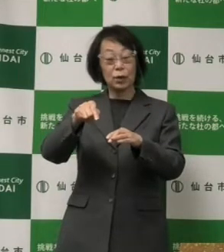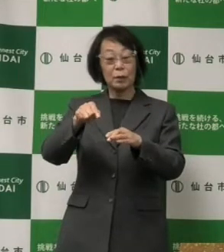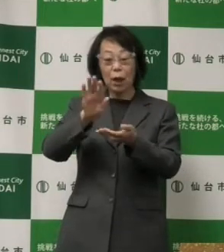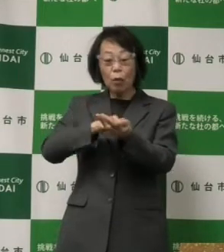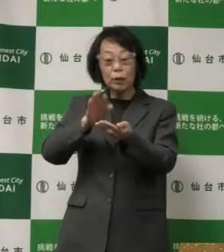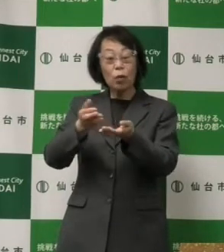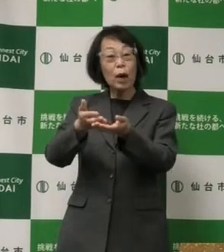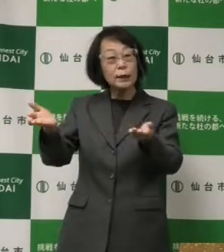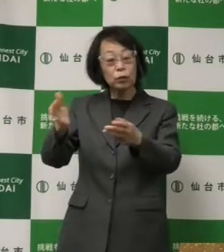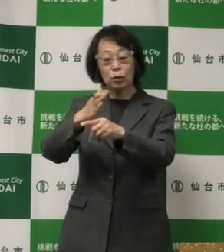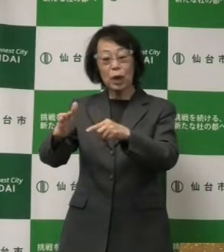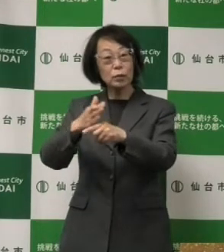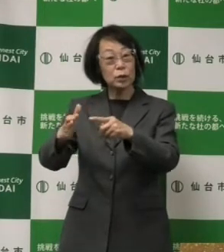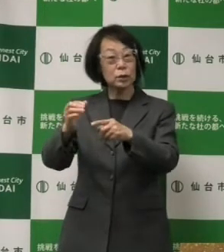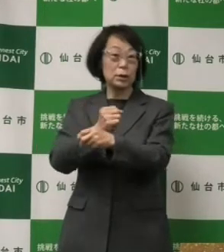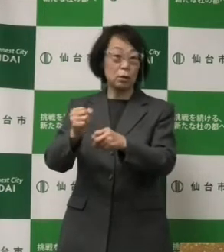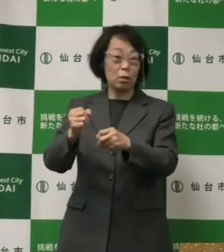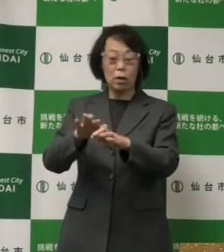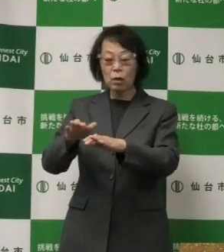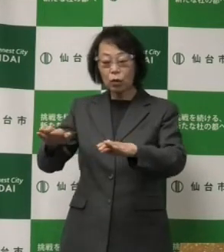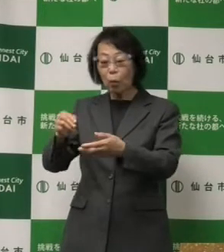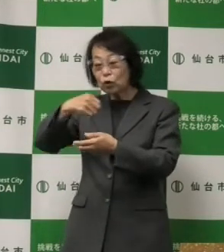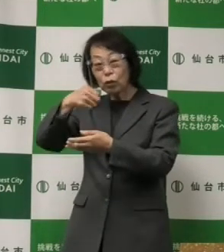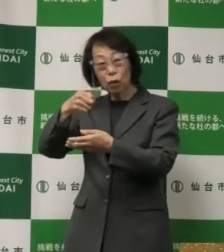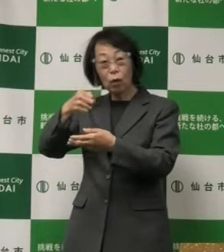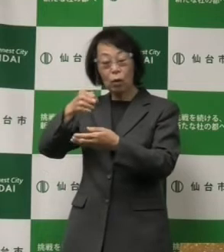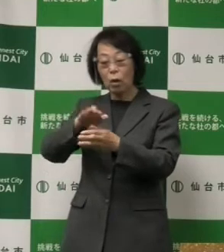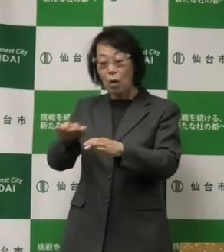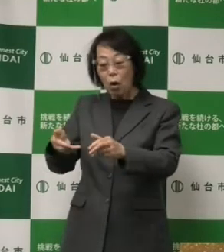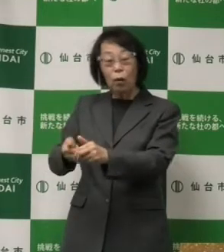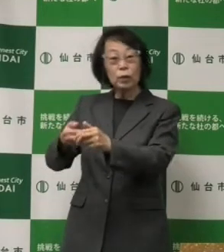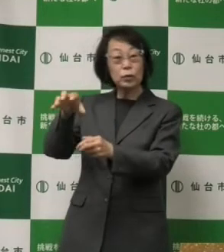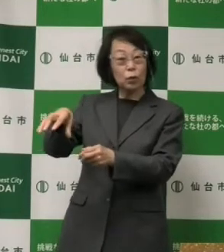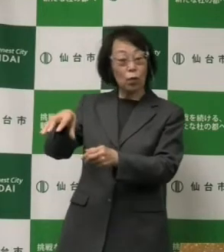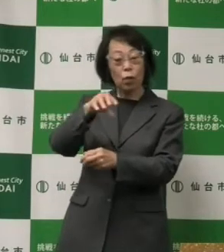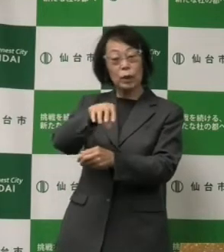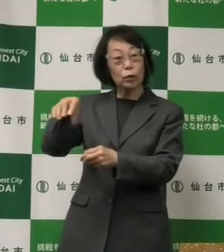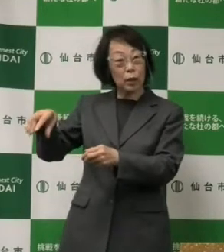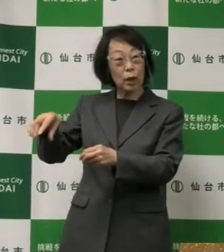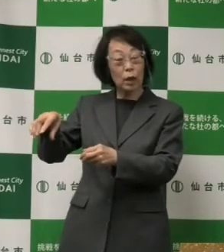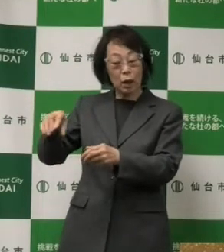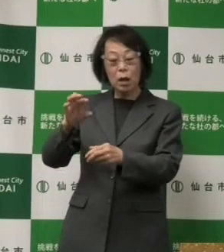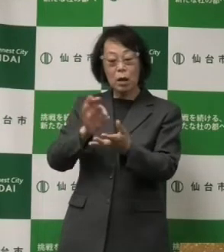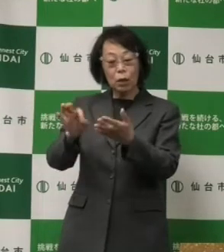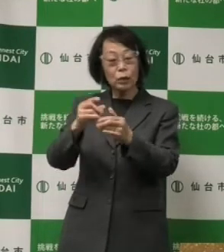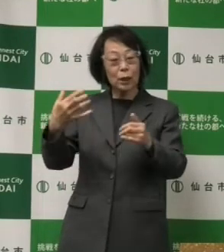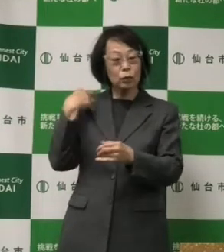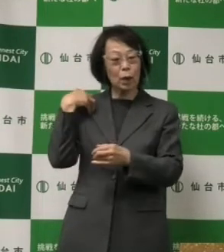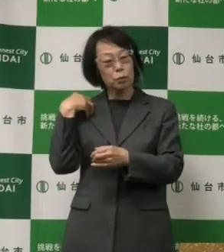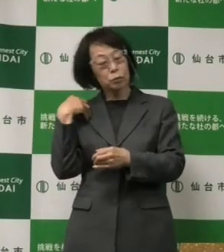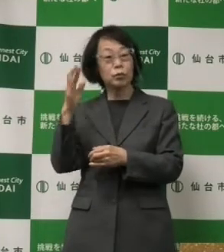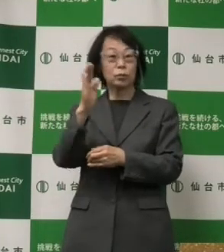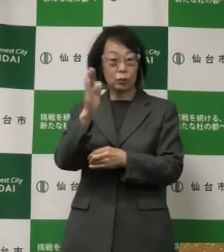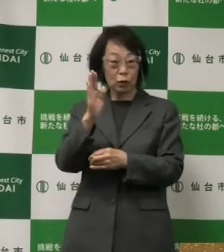ービス事業、子ども食堂や保育所などにおいて、利用者の負担を増やすこと